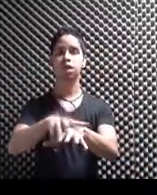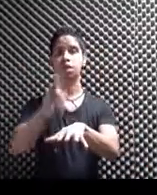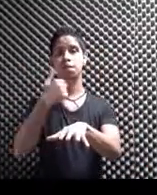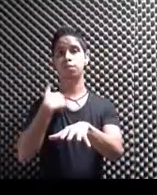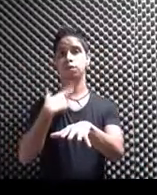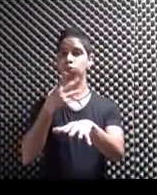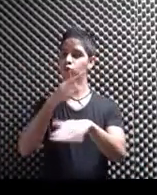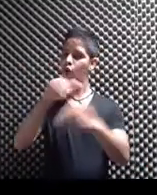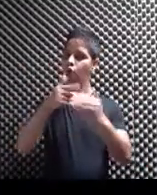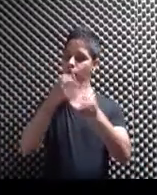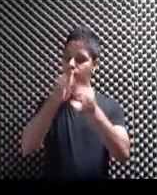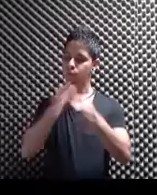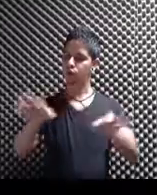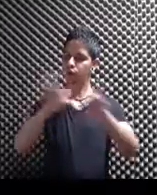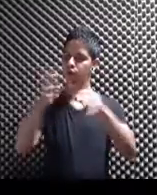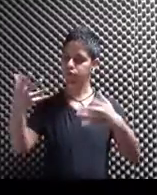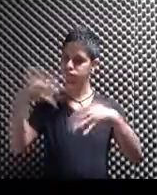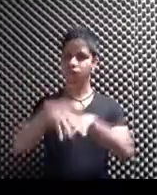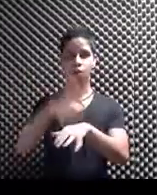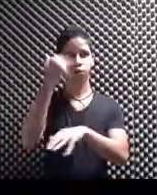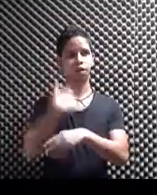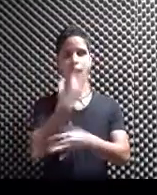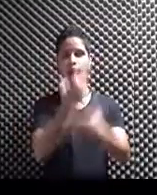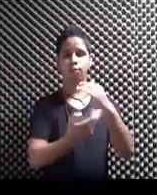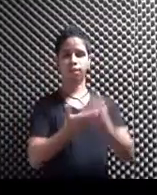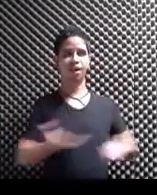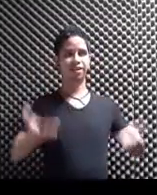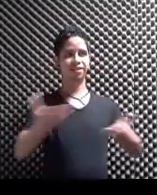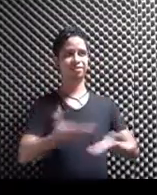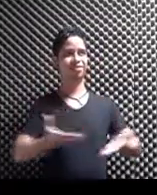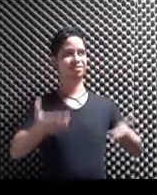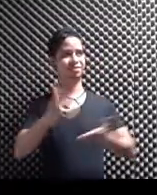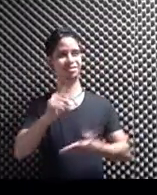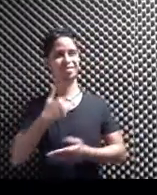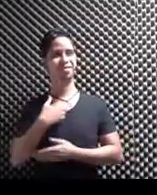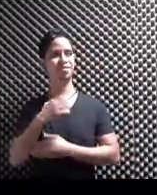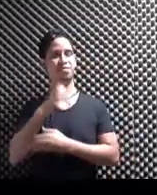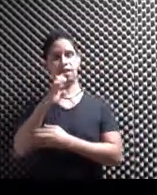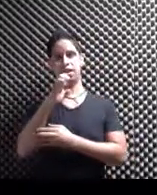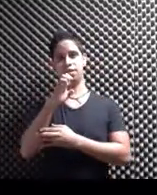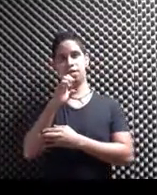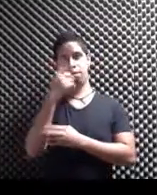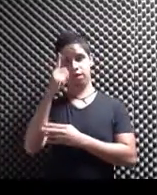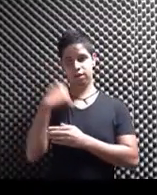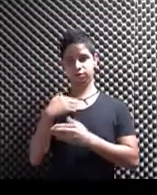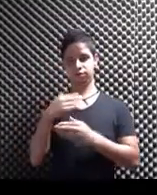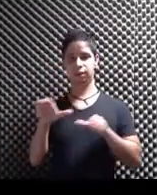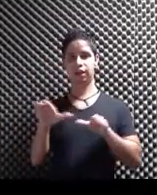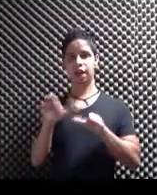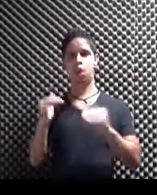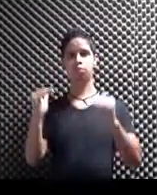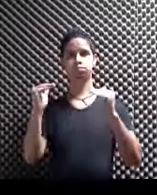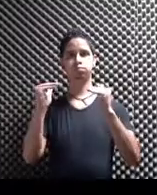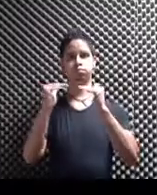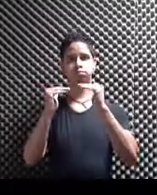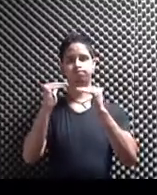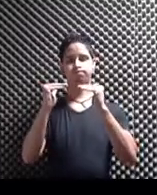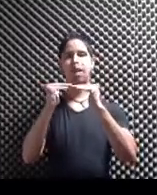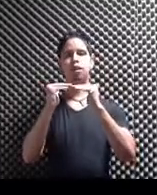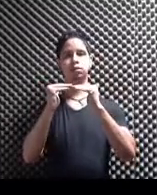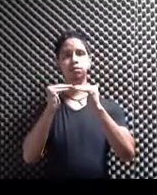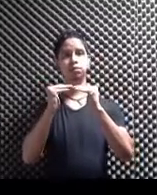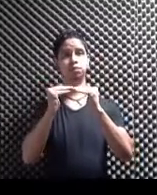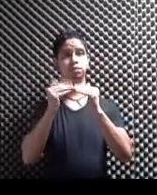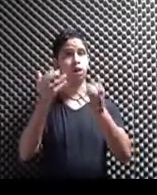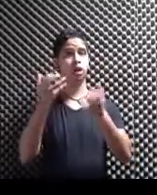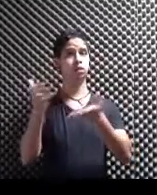en la inclusión. Claro, por eso es que ustedes todos están aquí. El editorial. El editorial. Sí, para crear un balance. Pues nada, que quería traer esas